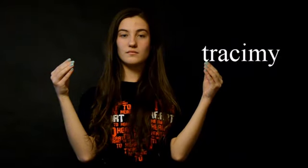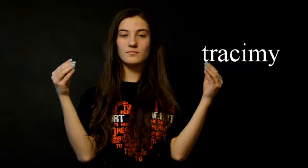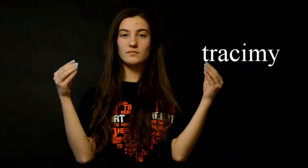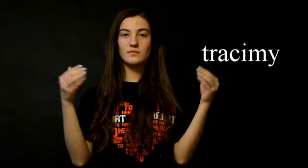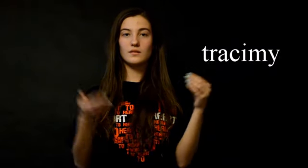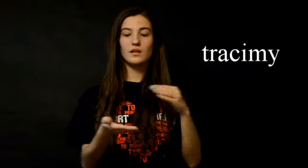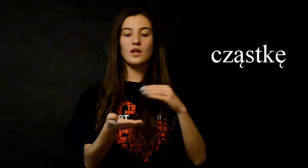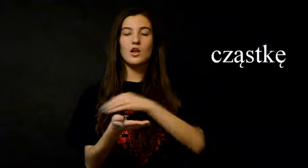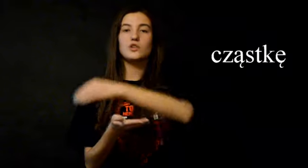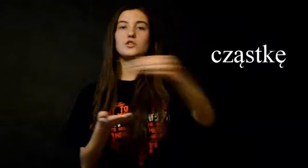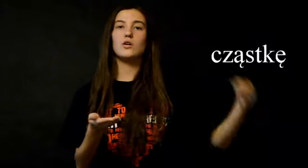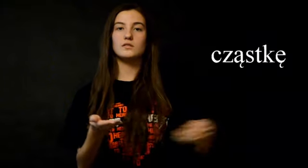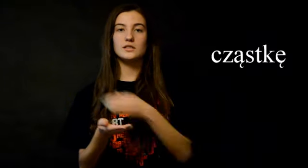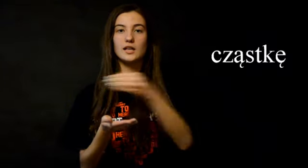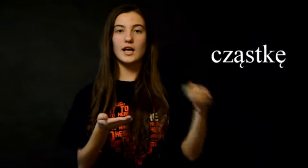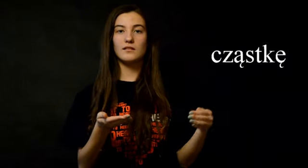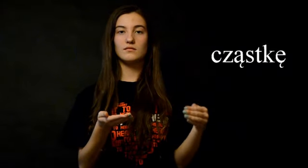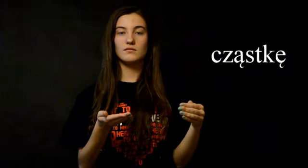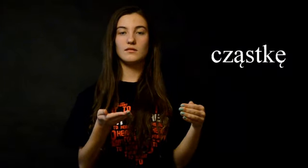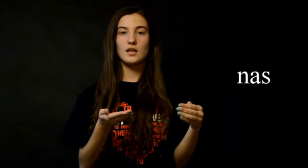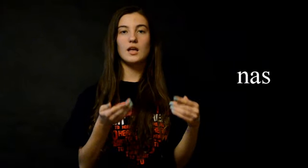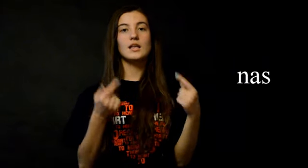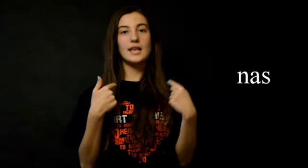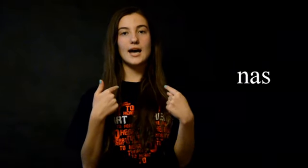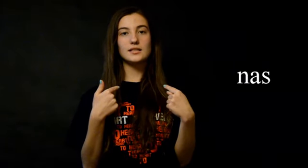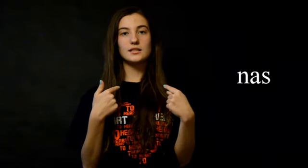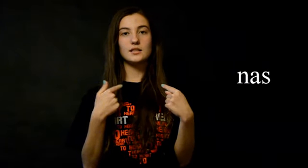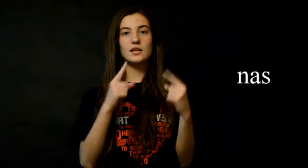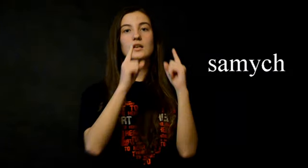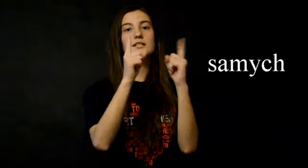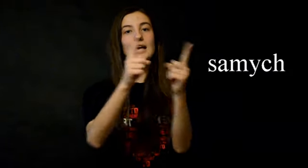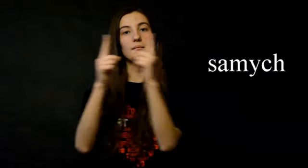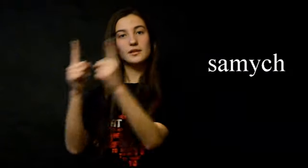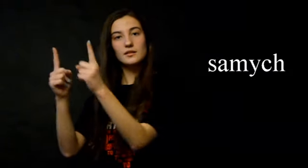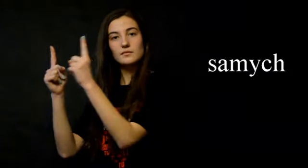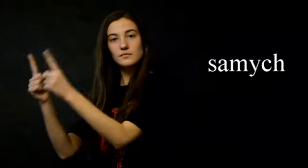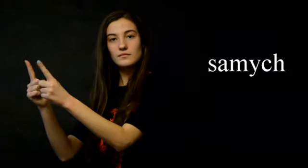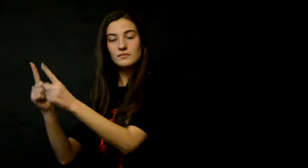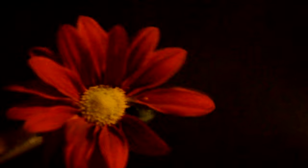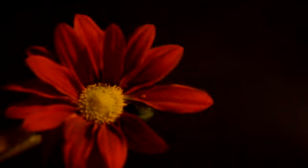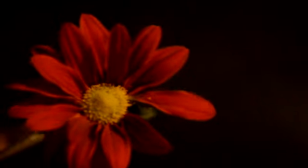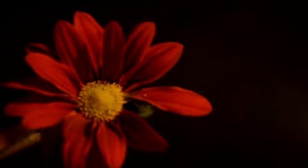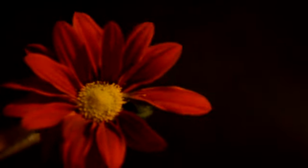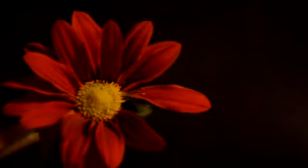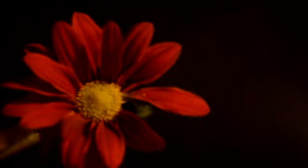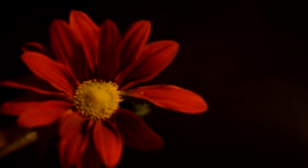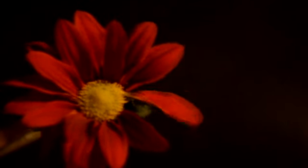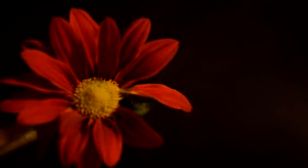już nie mam siły biec. Kochaj mnie, kiedy ogarnia mnie lęk. Kochaj mnie, nawet jak jestem na dnie. Kochaj